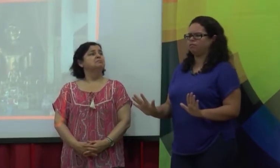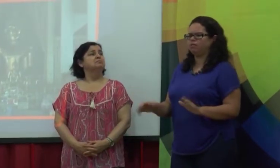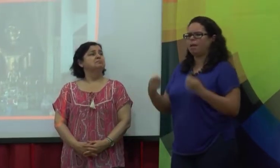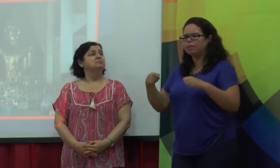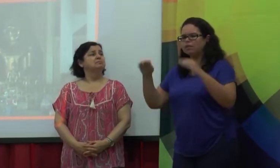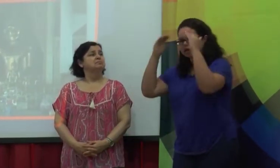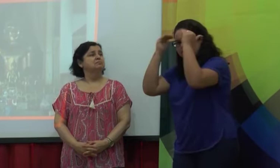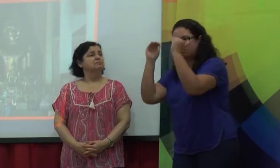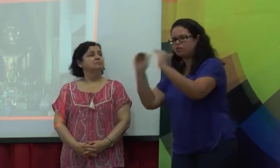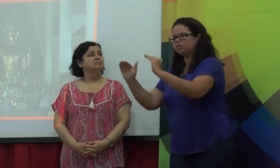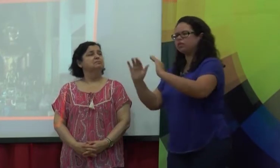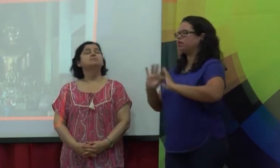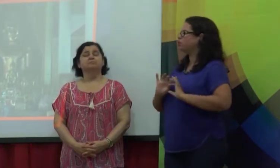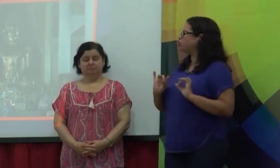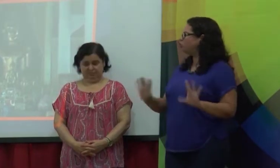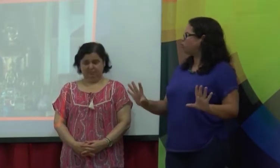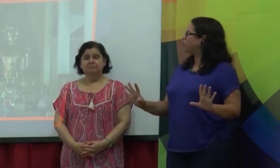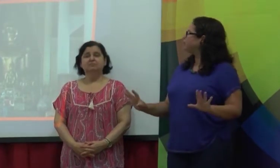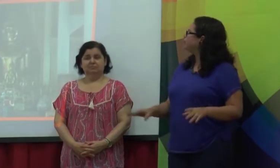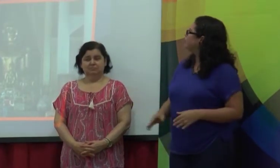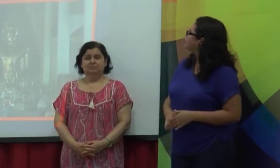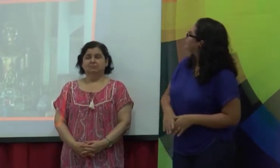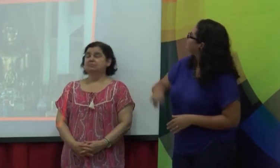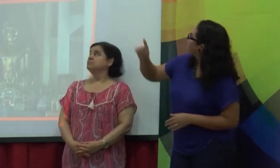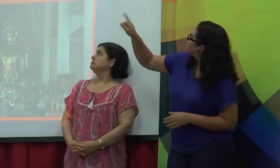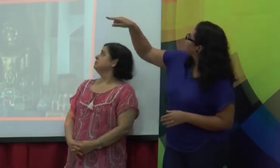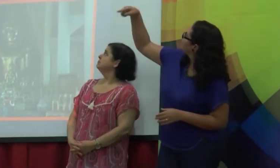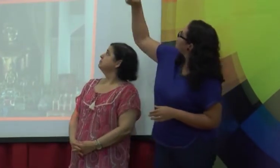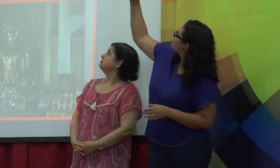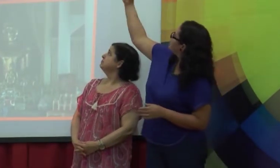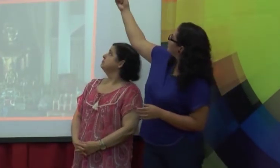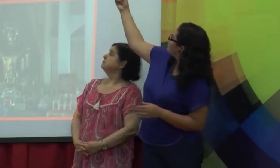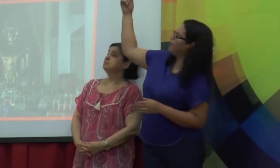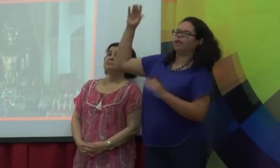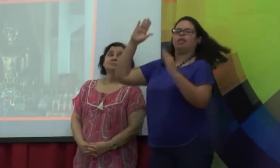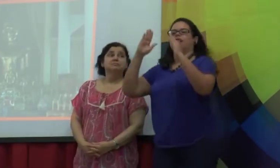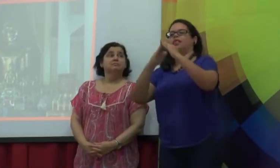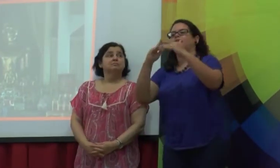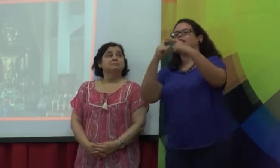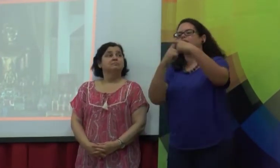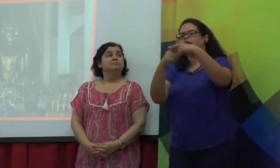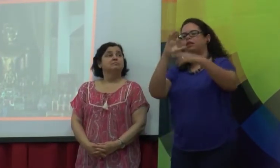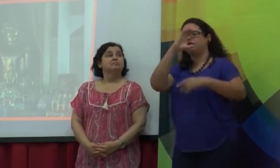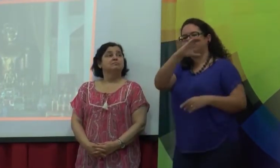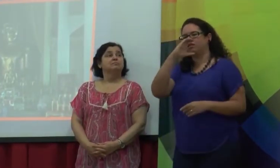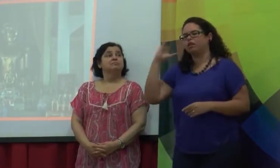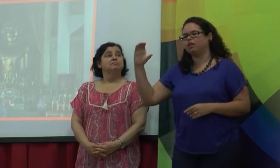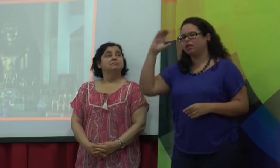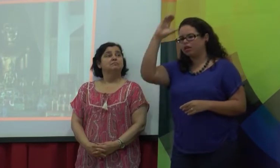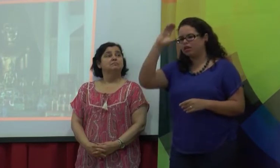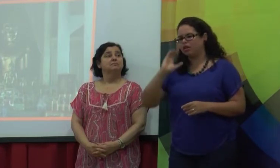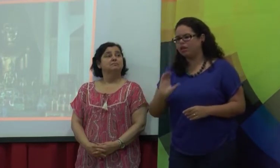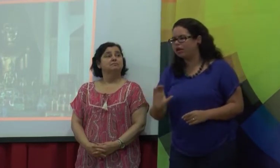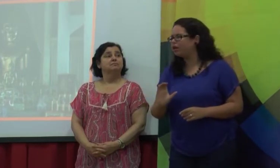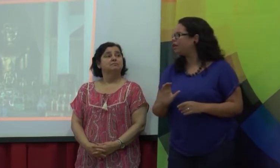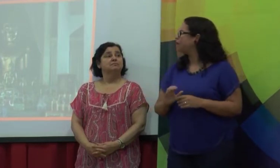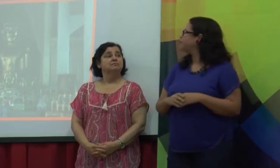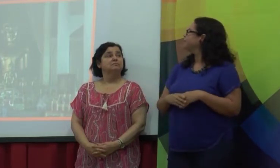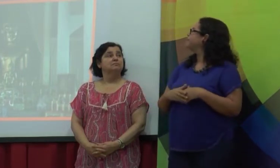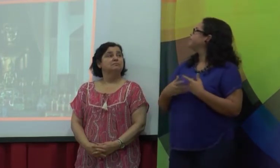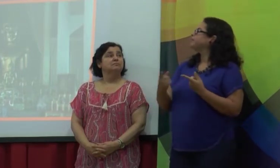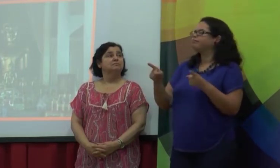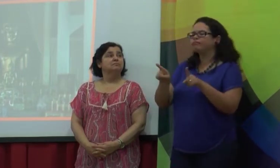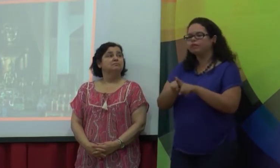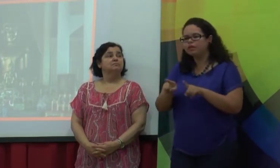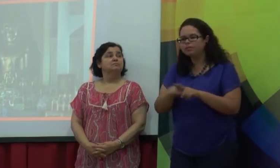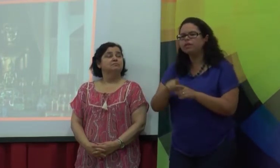fazer perguntas. Tem que respeitar e obedecer essas regras. Nessa outra figura nós temos